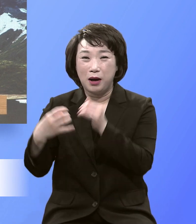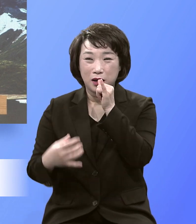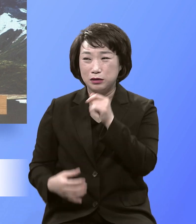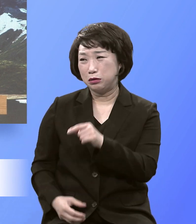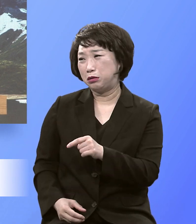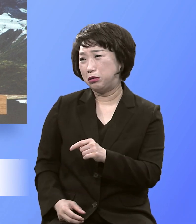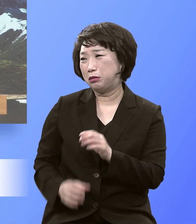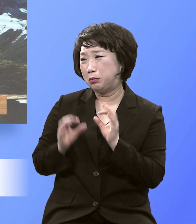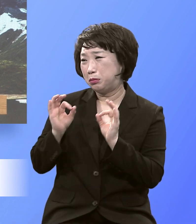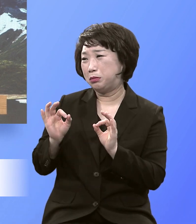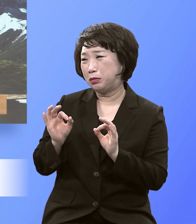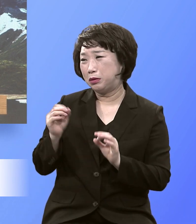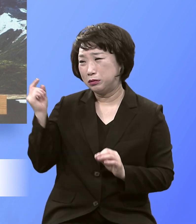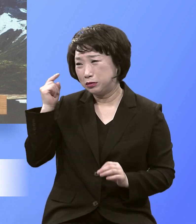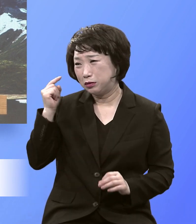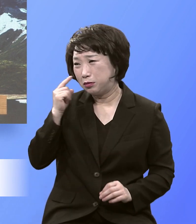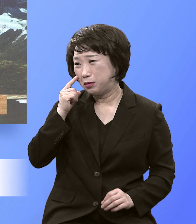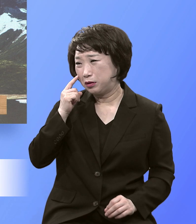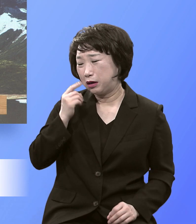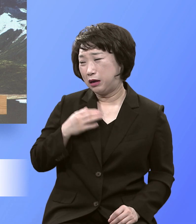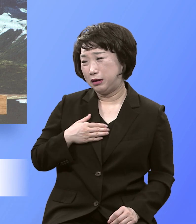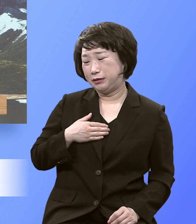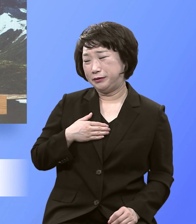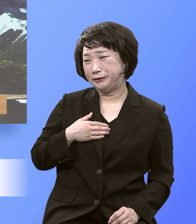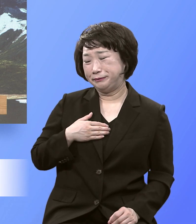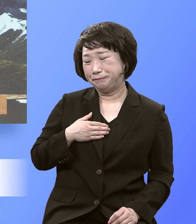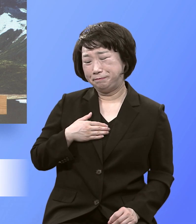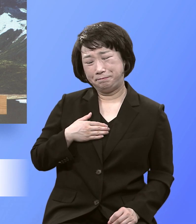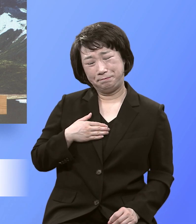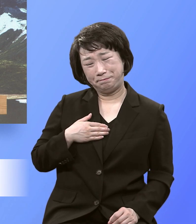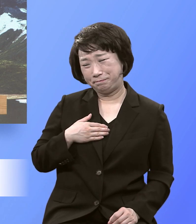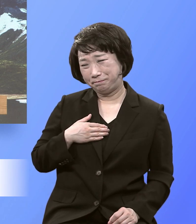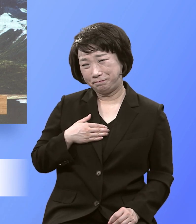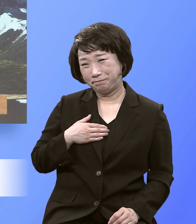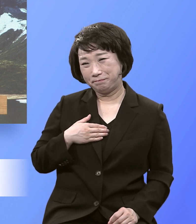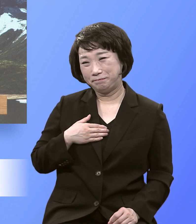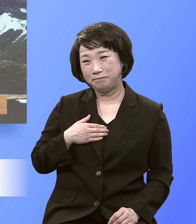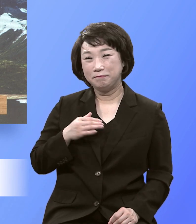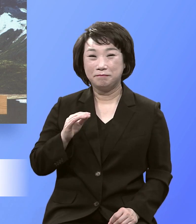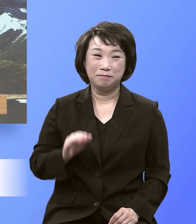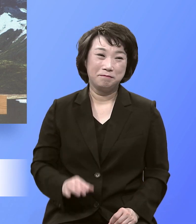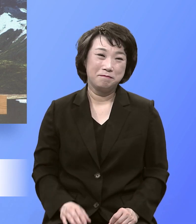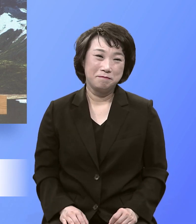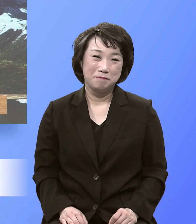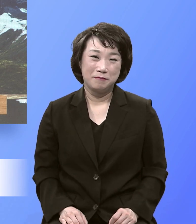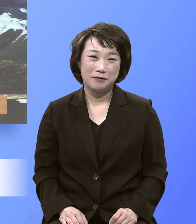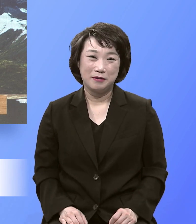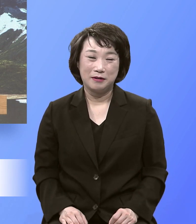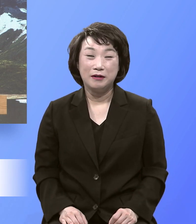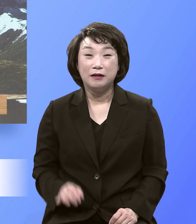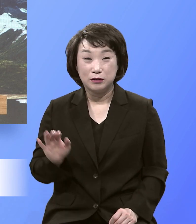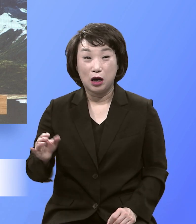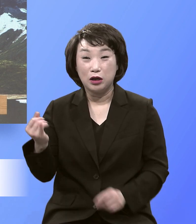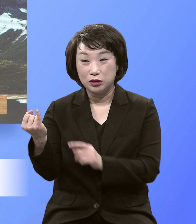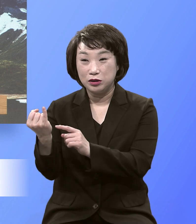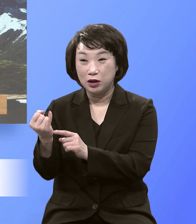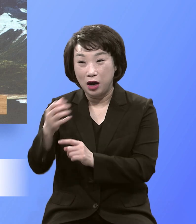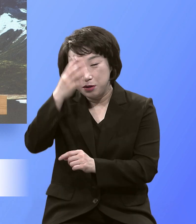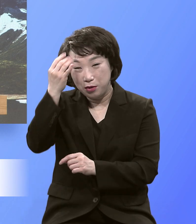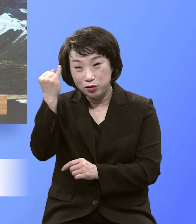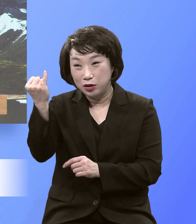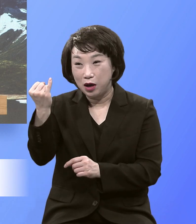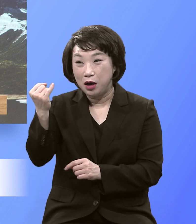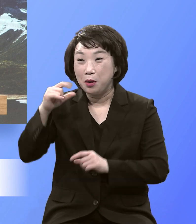말씀을 가만히 들으면 응? 그리고 할머니가